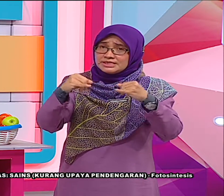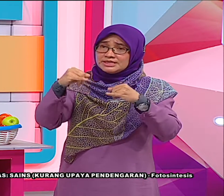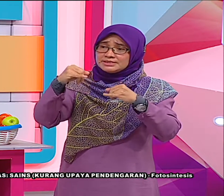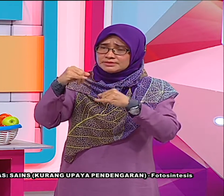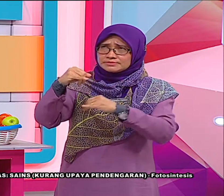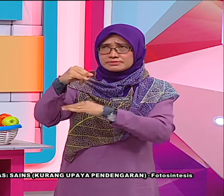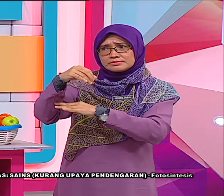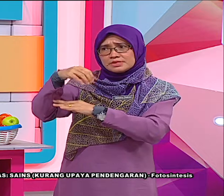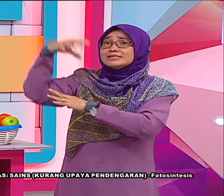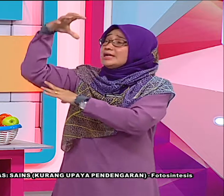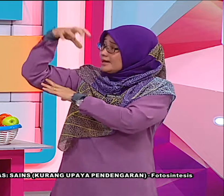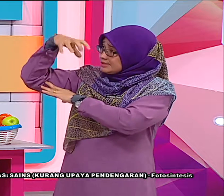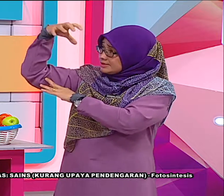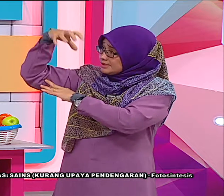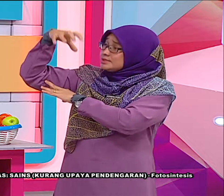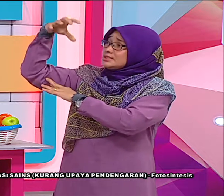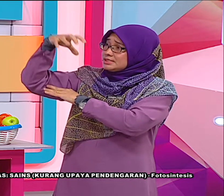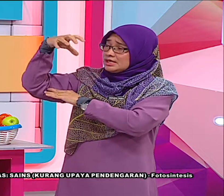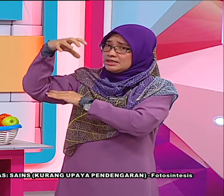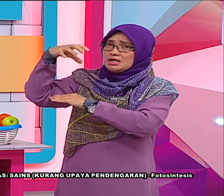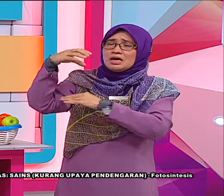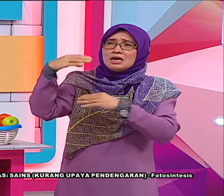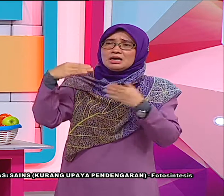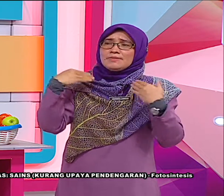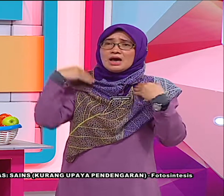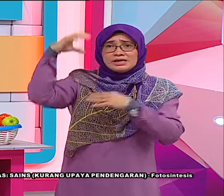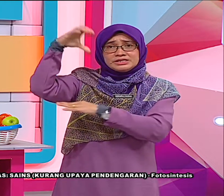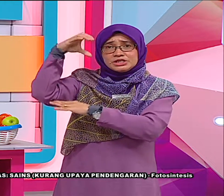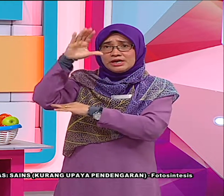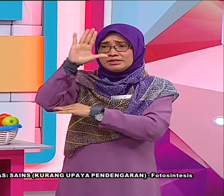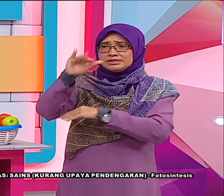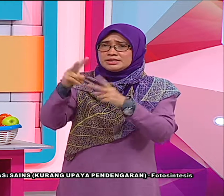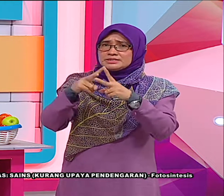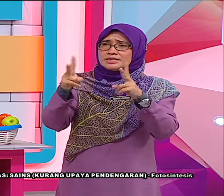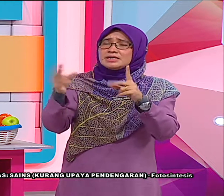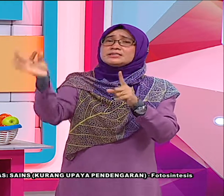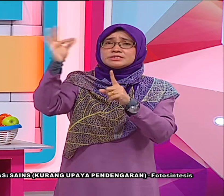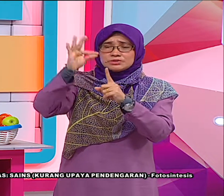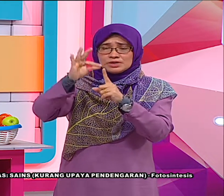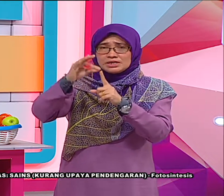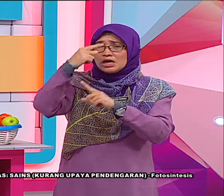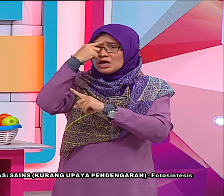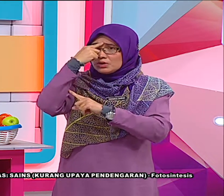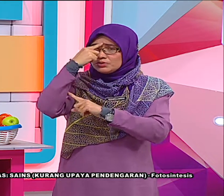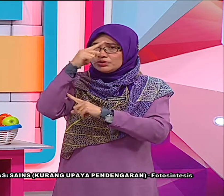jenis cahaya jenis cahaya ada cahaya yang sangat sesuai untuk